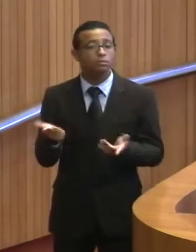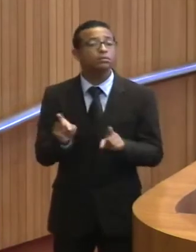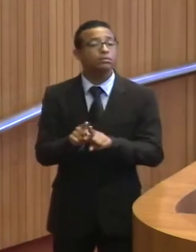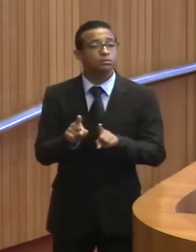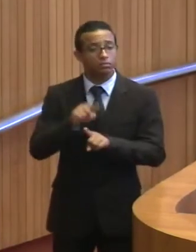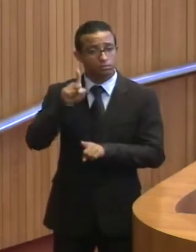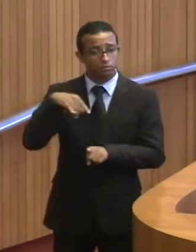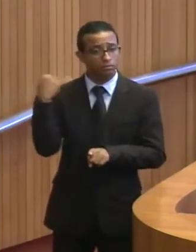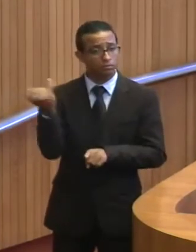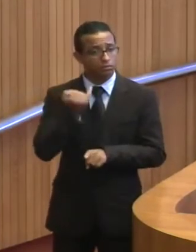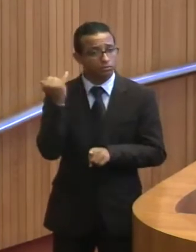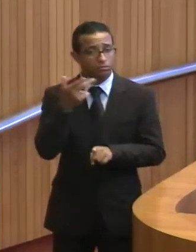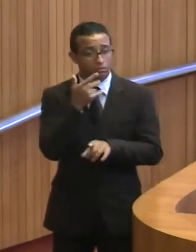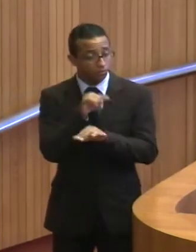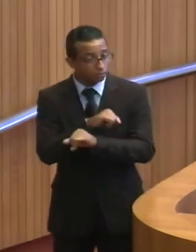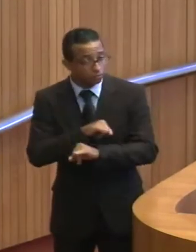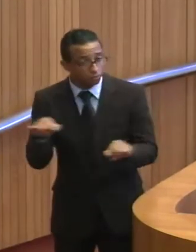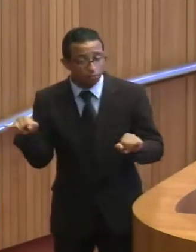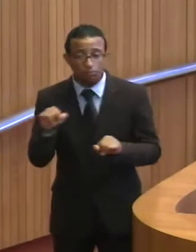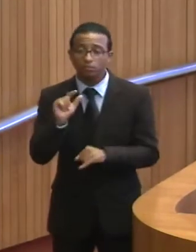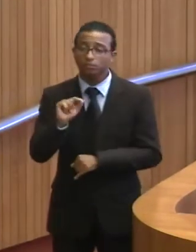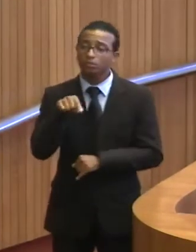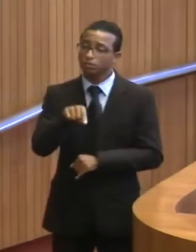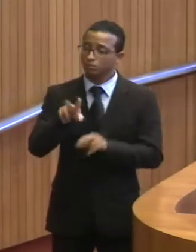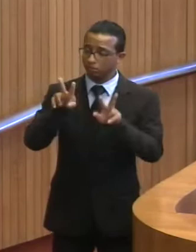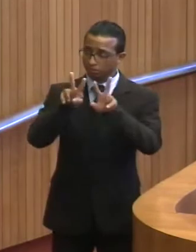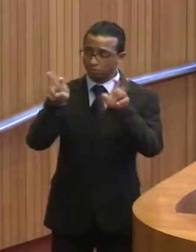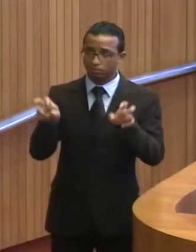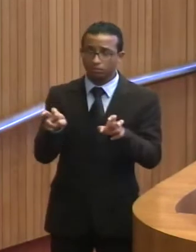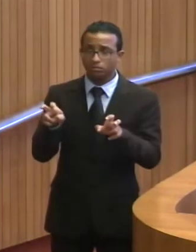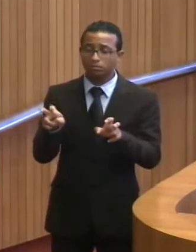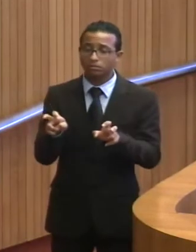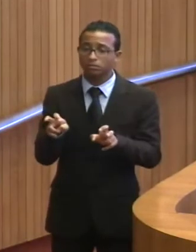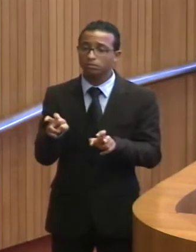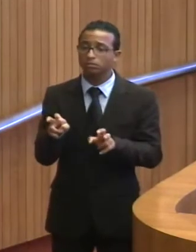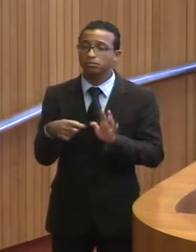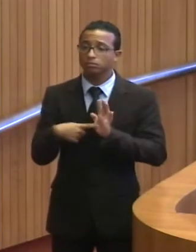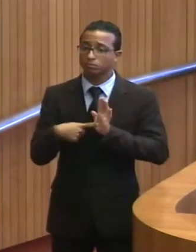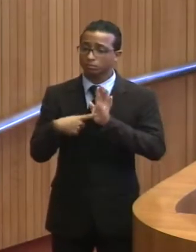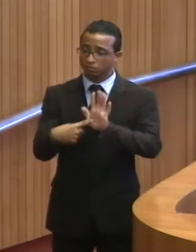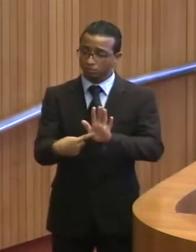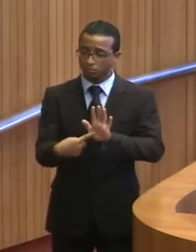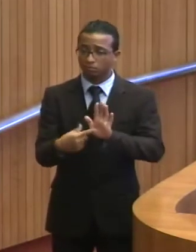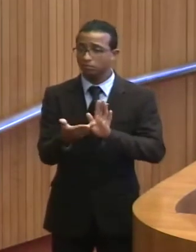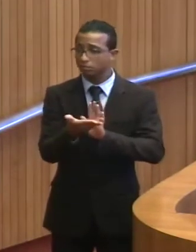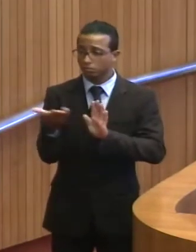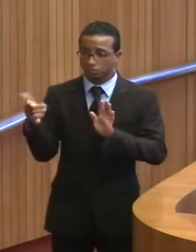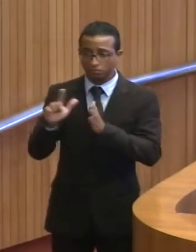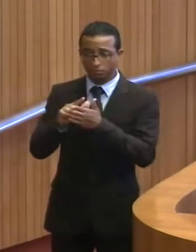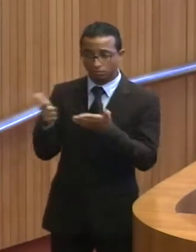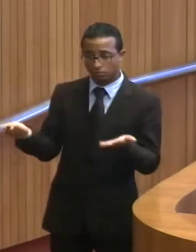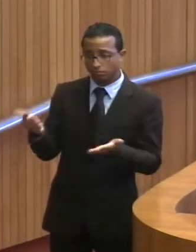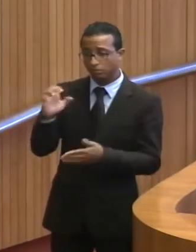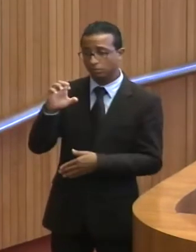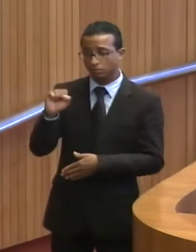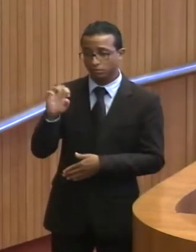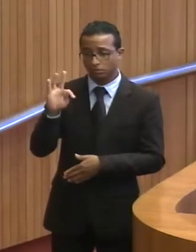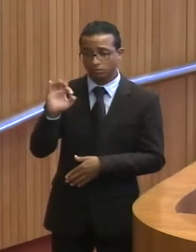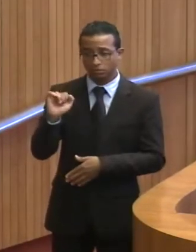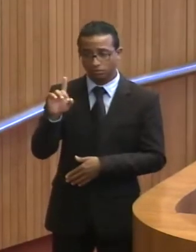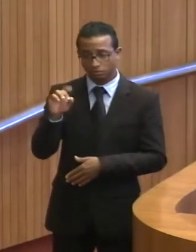Inclusive, é bom que se diga, quando esse assunto foi trazido à tona pelo jornal Estado do